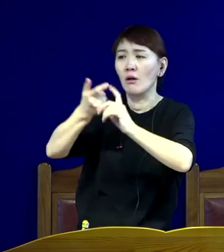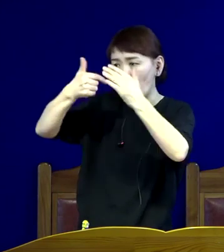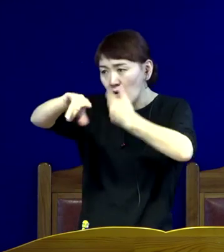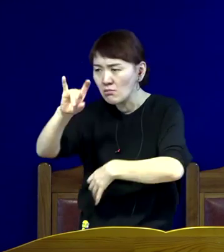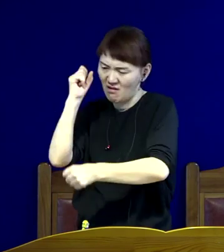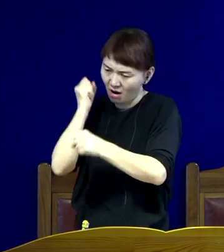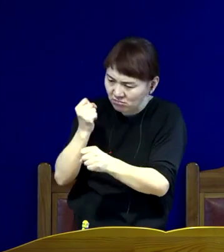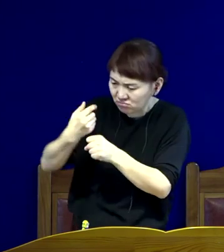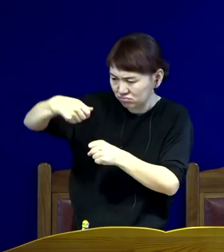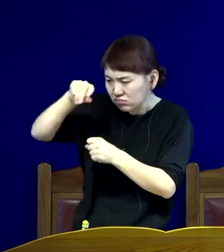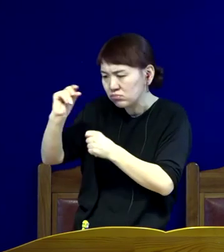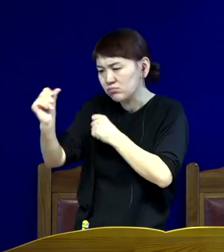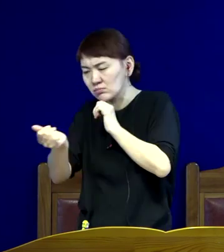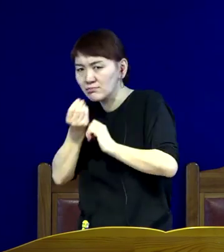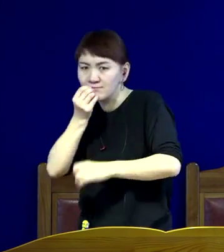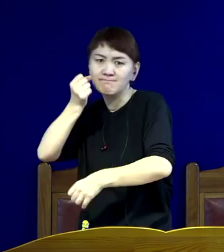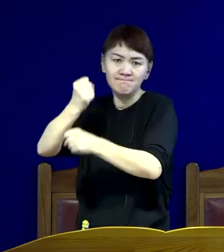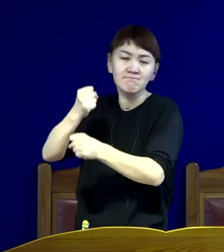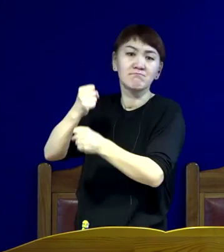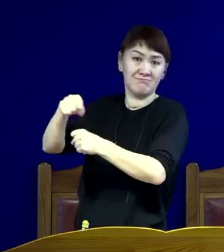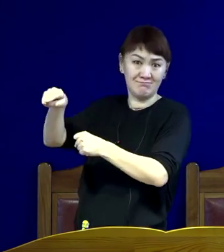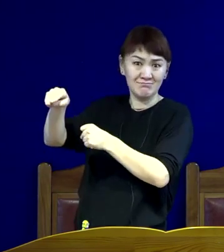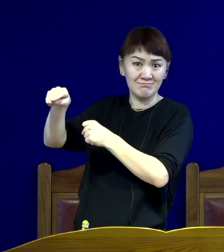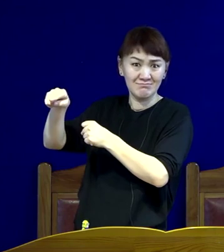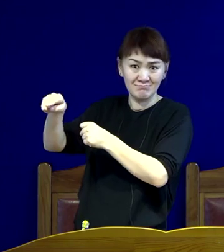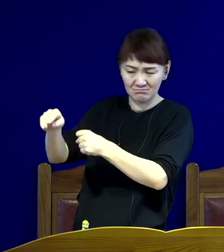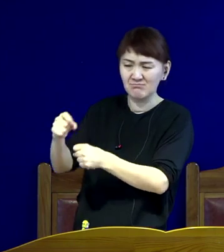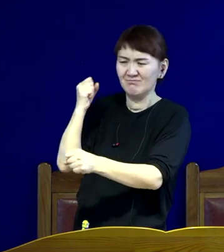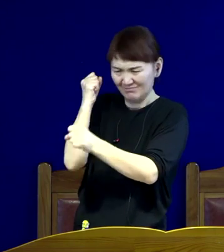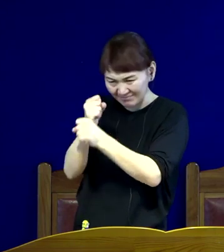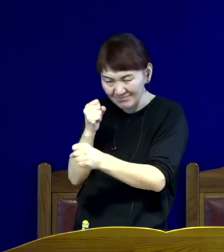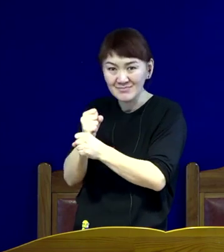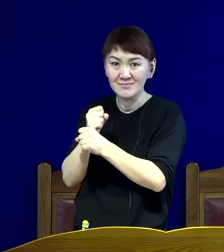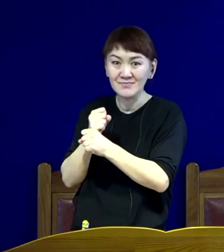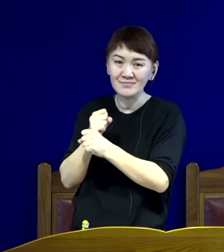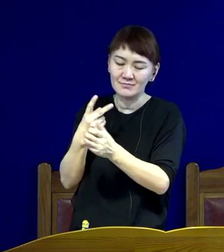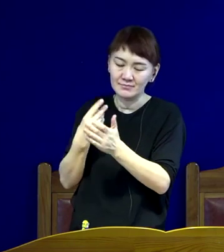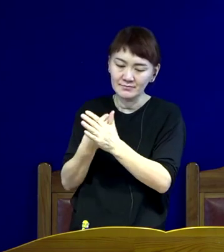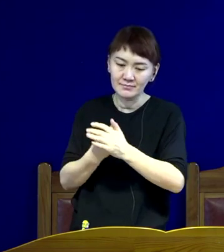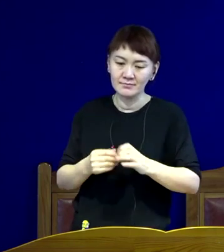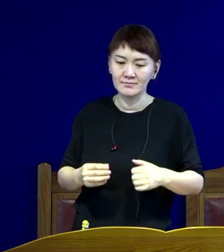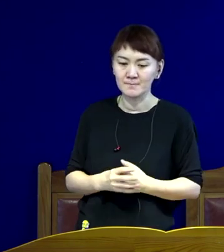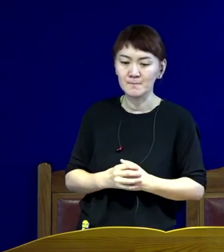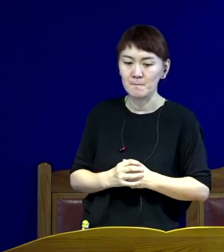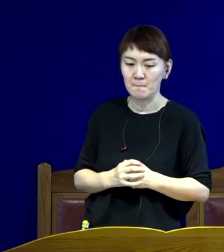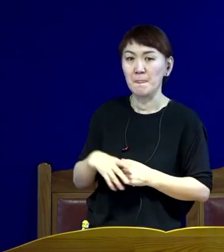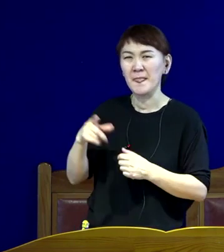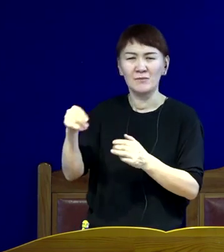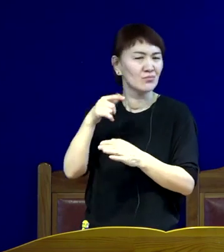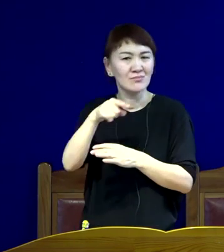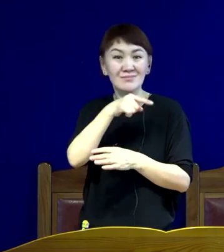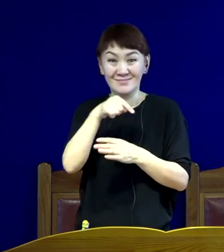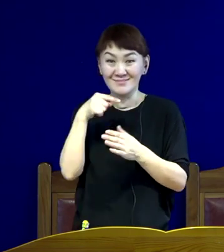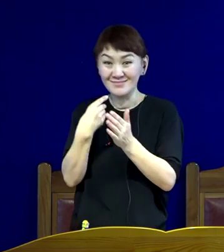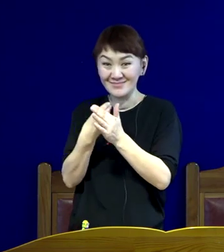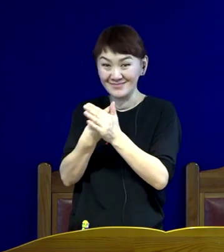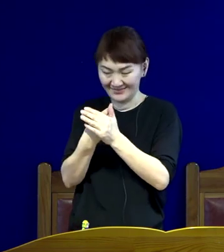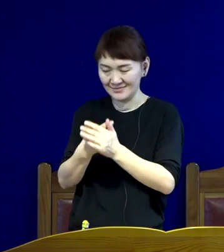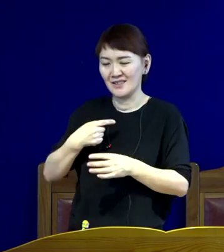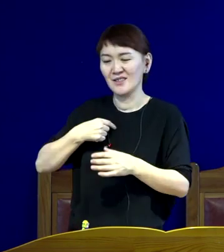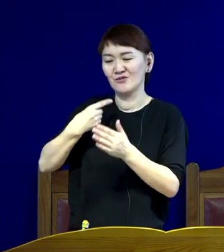Тэгэхээр гадагшаа гарч байгаа нийгэмдэр гарч байгаа учраас шинэ хүнтэй, залуу хүмүүстэй учирч уулзна. Харин ихэн эрт нь